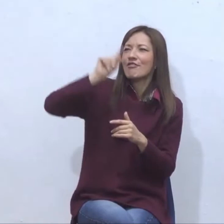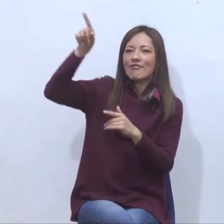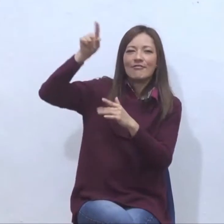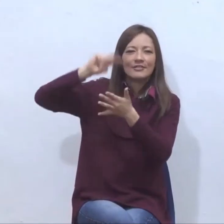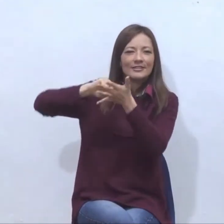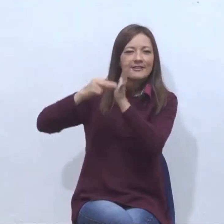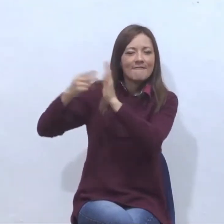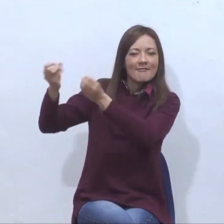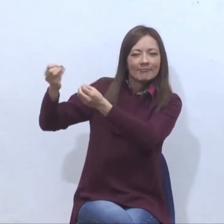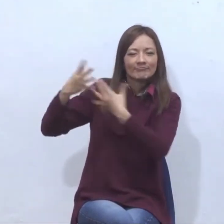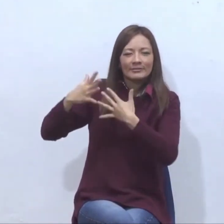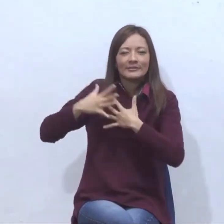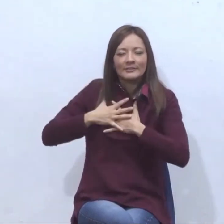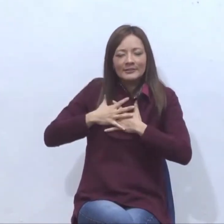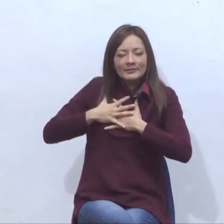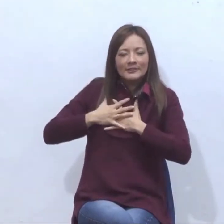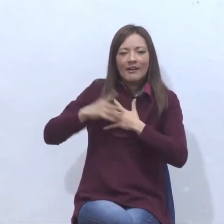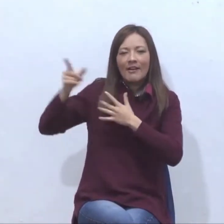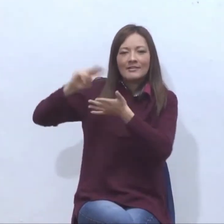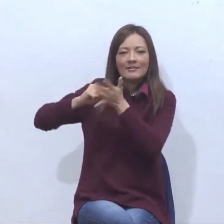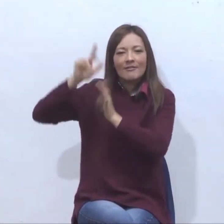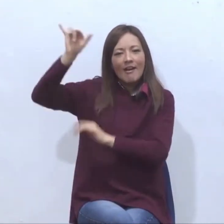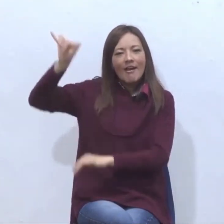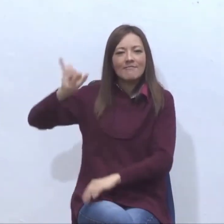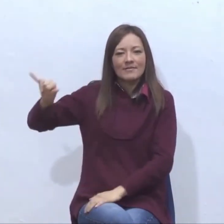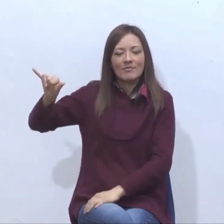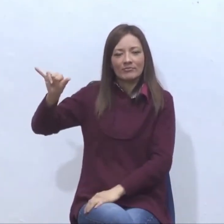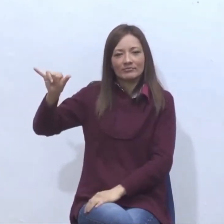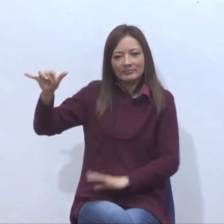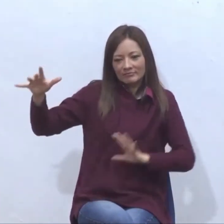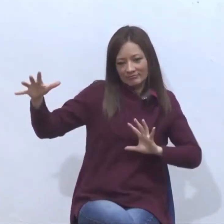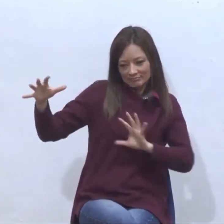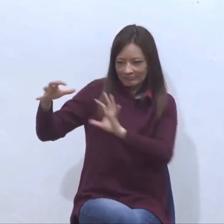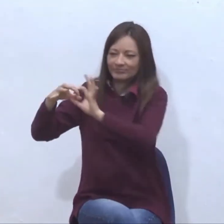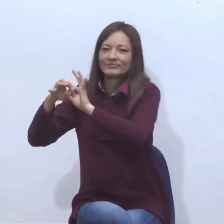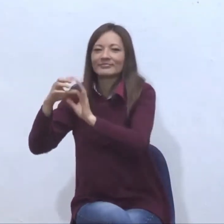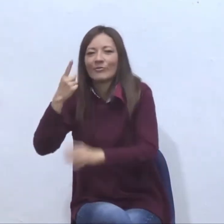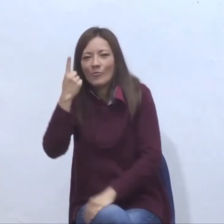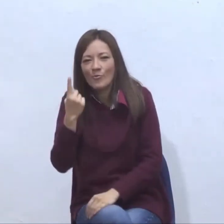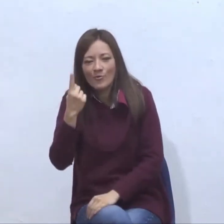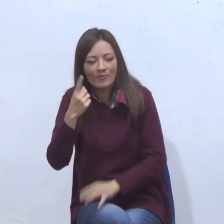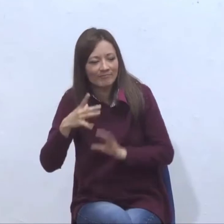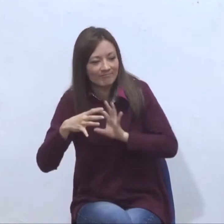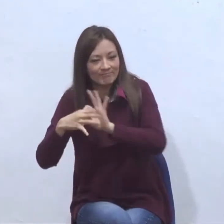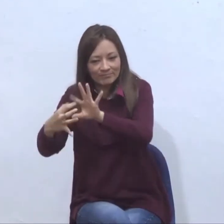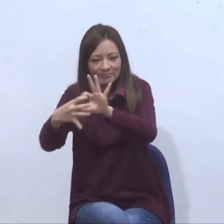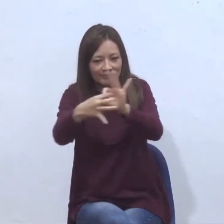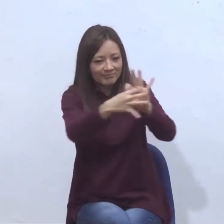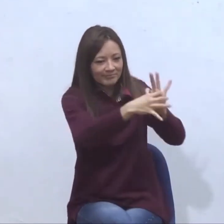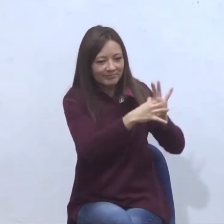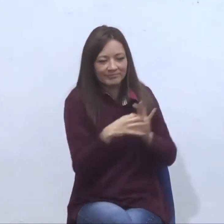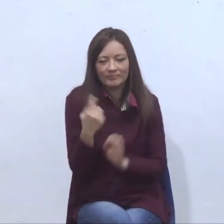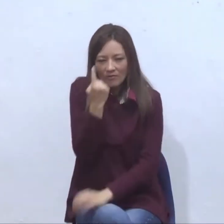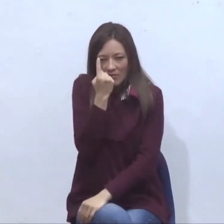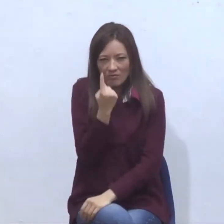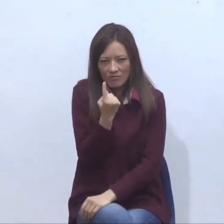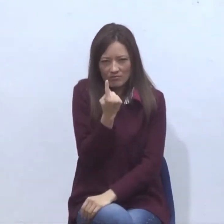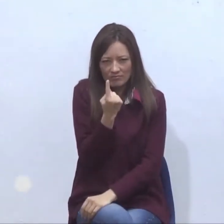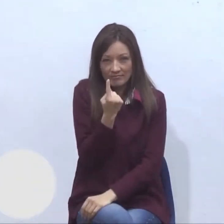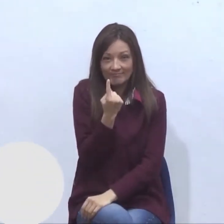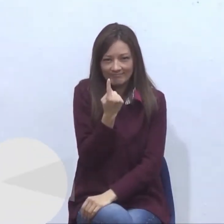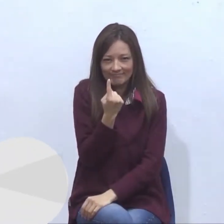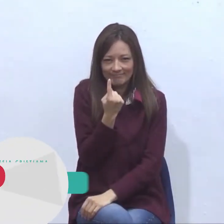nosotros. Y eso nos hace uno. El deseo del Padre es que usted y yo seamos uno. Ahora